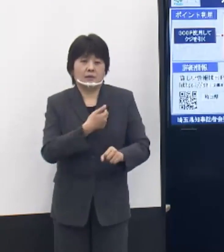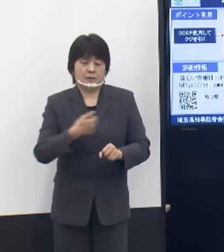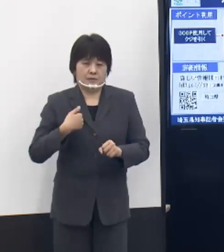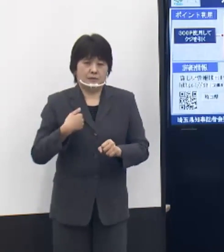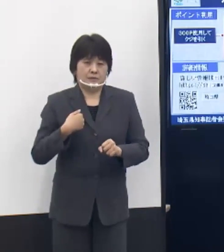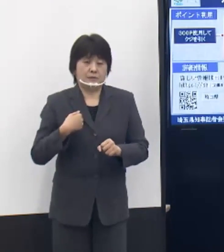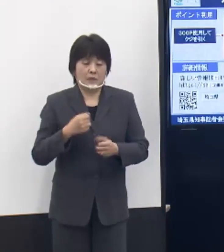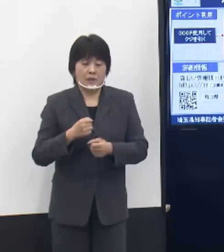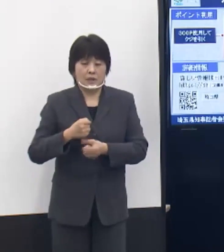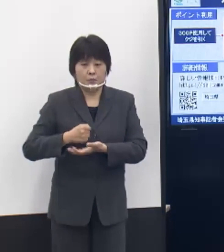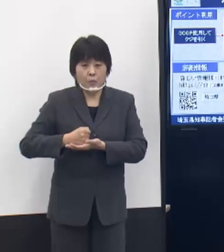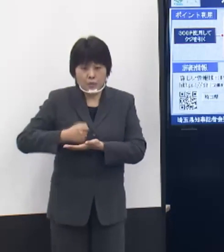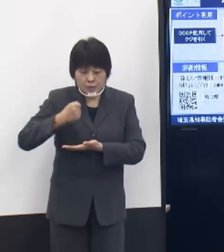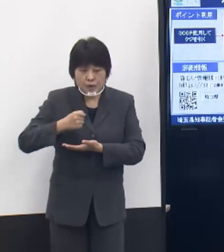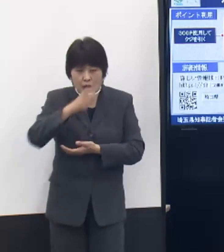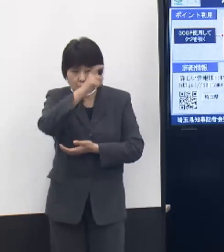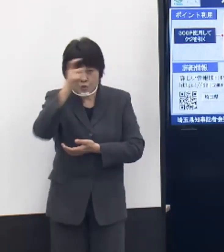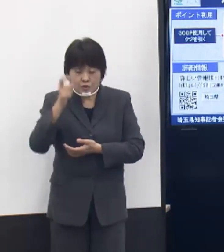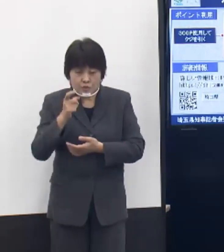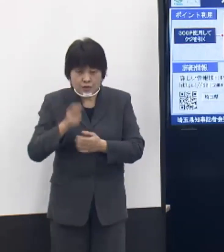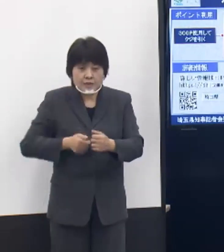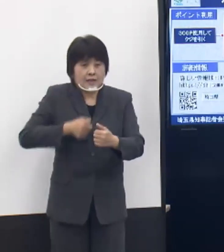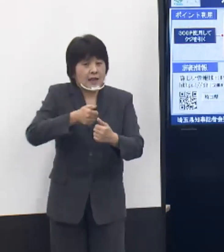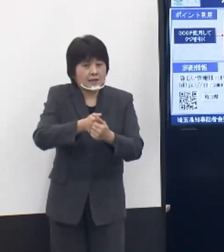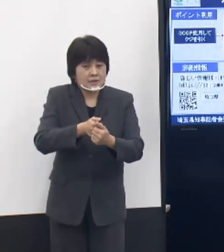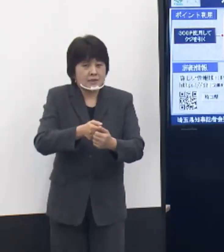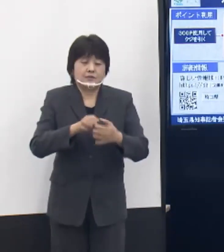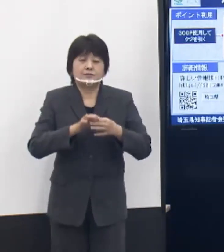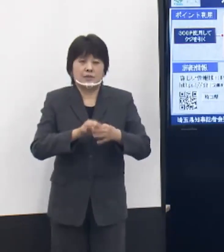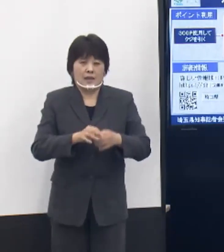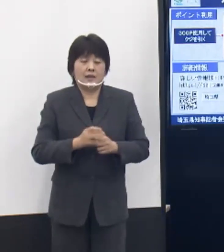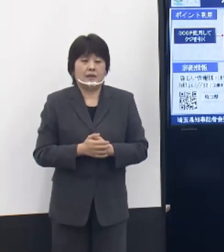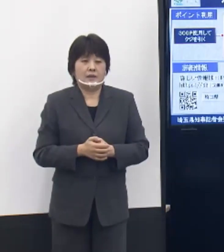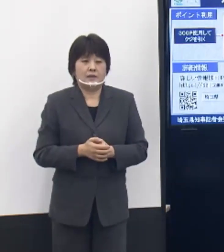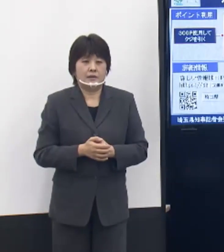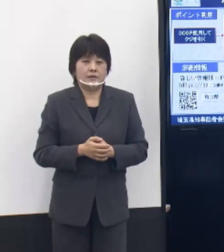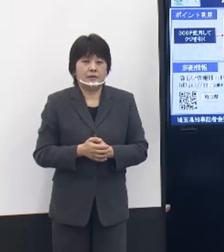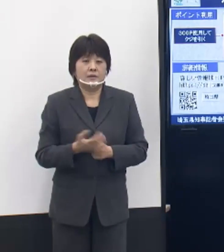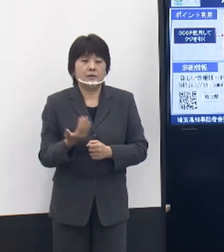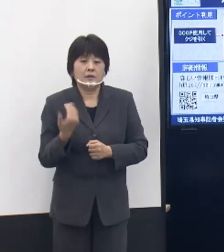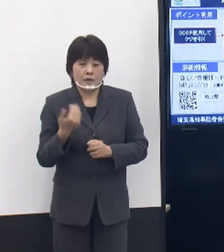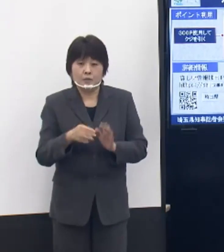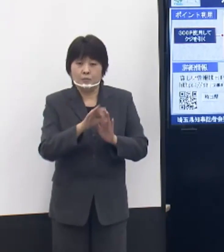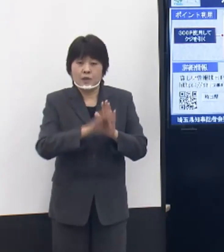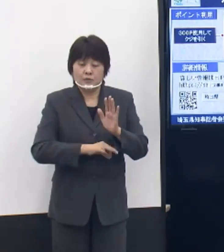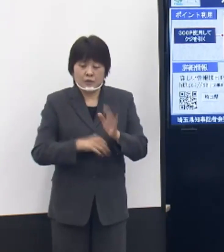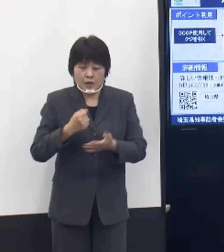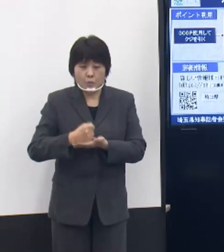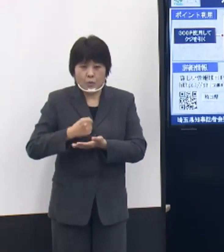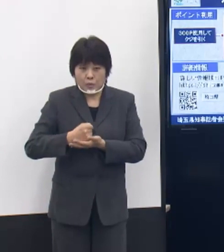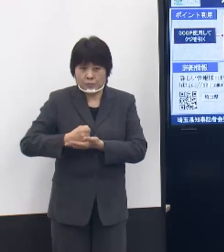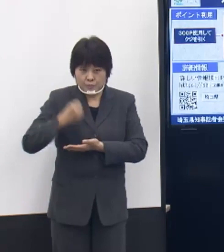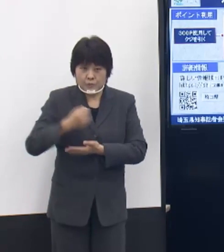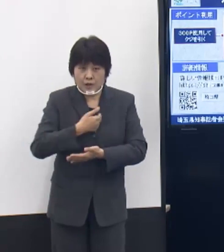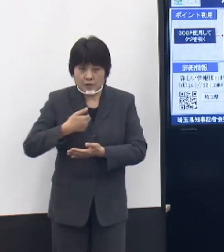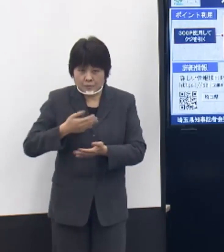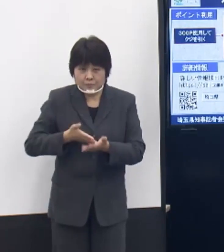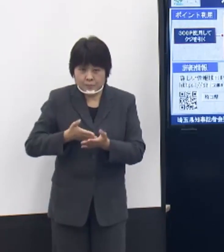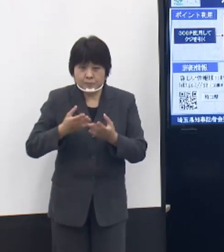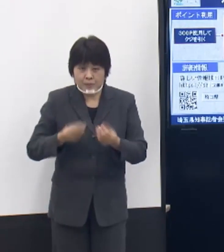ポイントでくじにチャレンジについてであります。先ほどのメニューなどでポイントを貯めていただきます